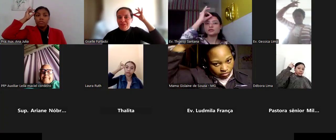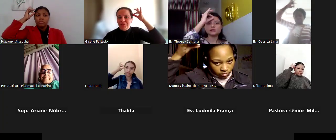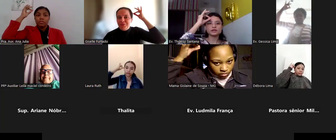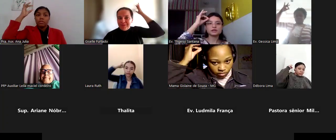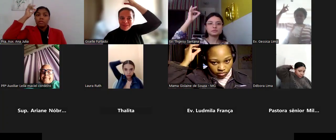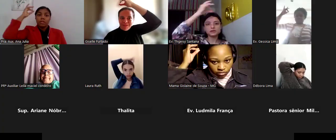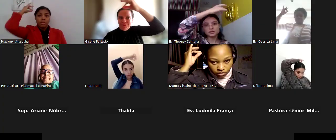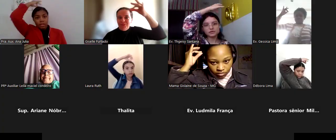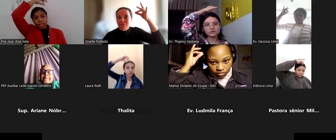Espírito Santo.